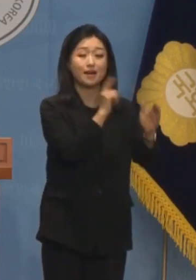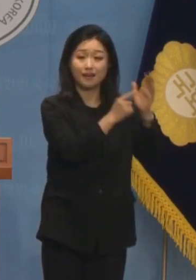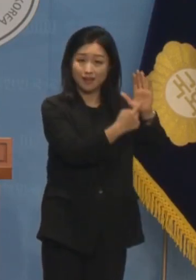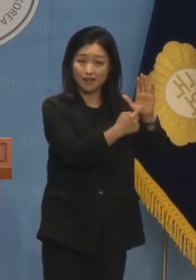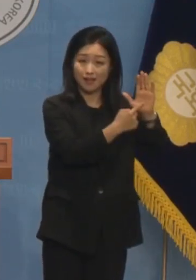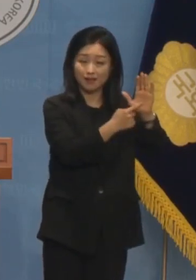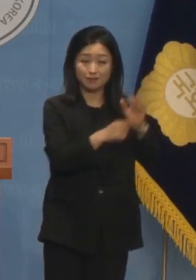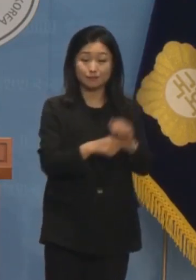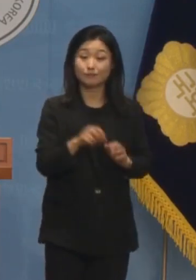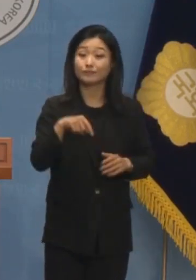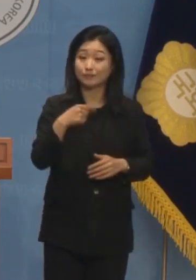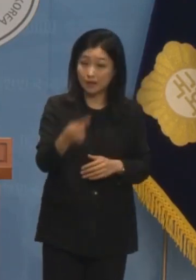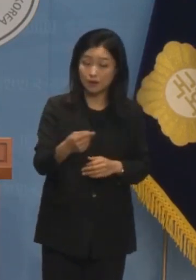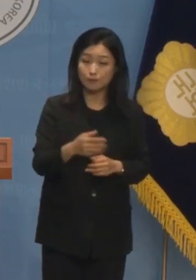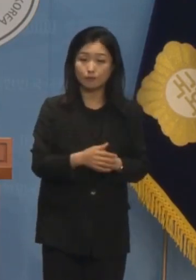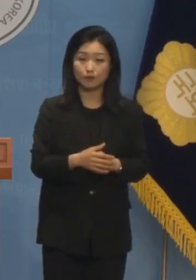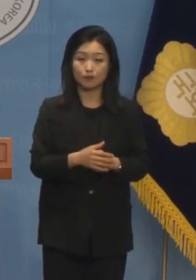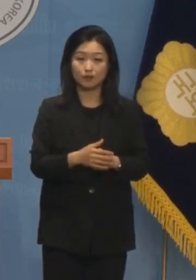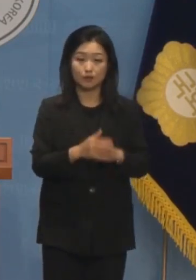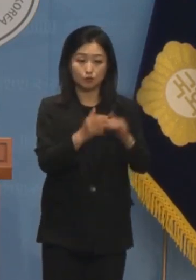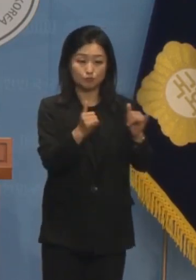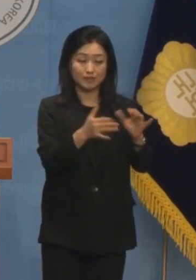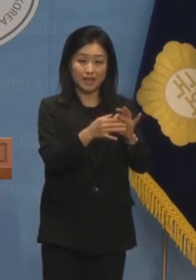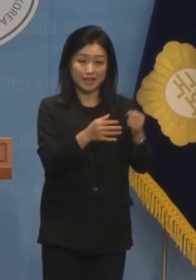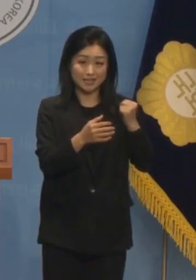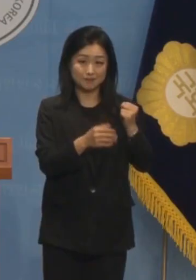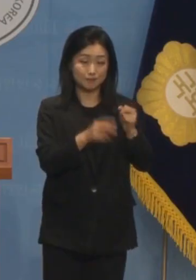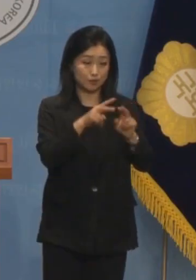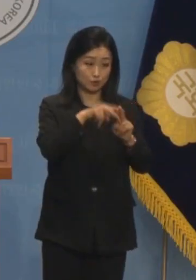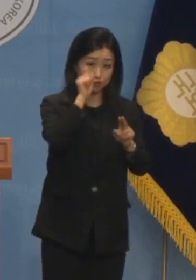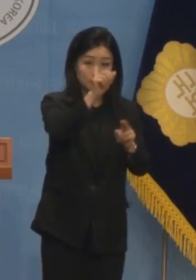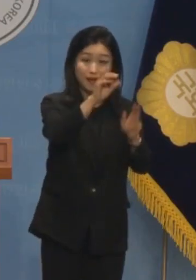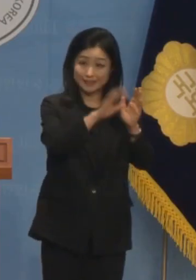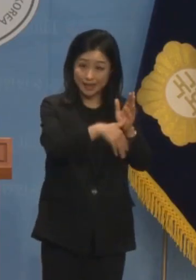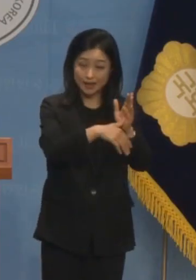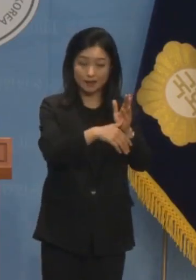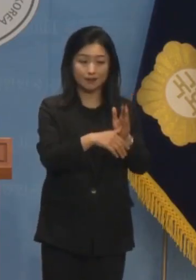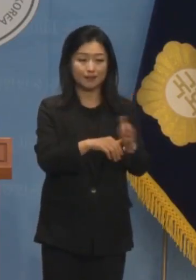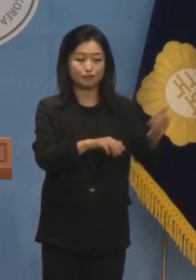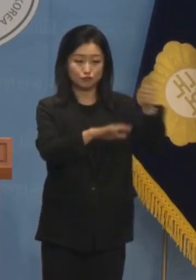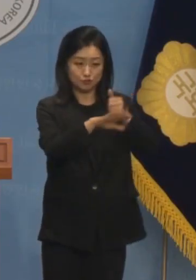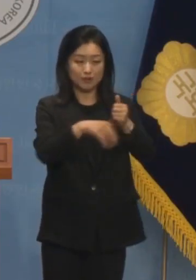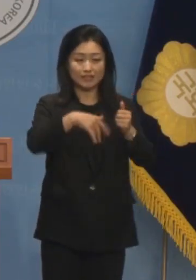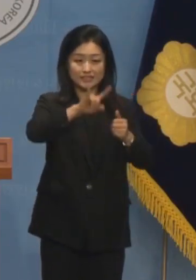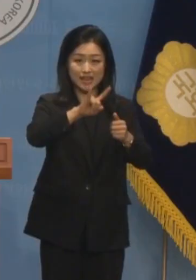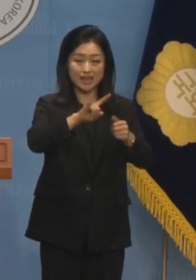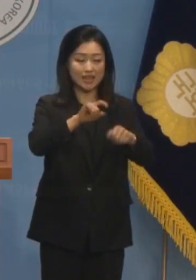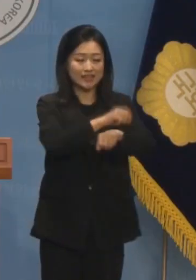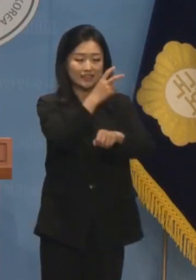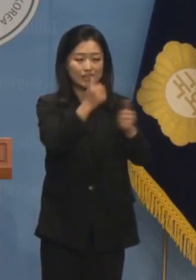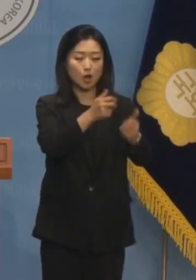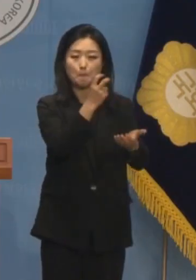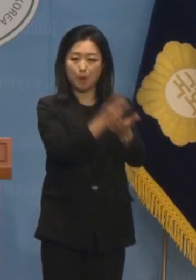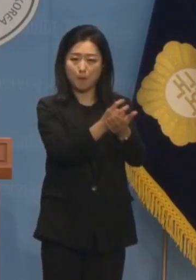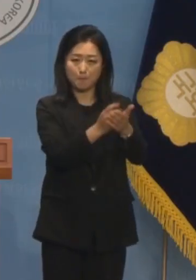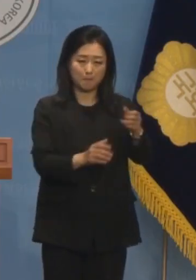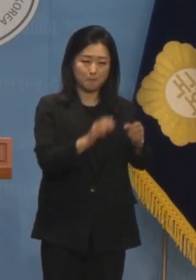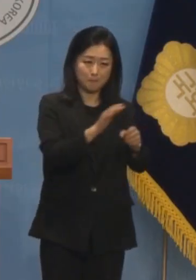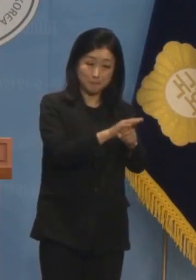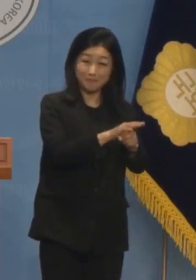그리고 6월 23일 국민의힘 대표 출마 회견 때는 대표가 되면 최혜병 특검법을 발의하겠다고